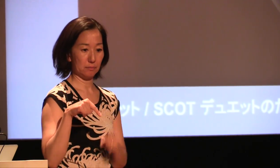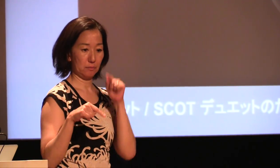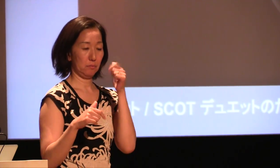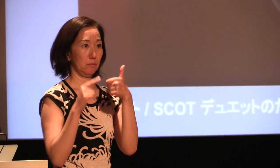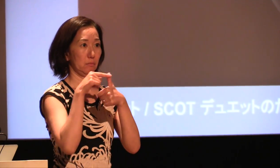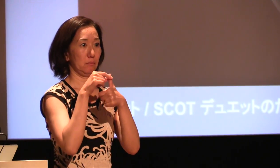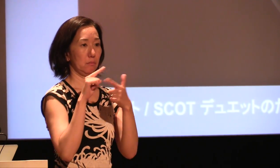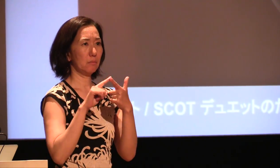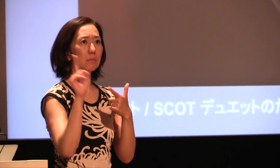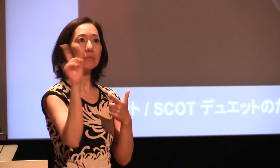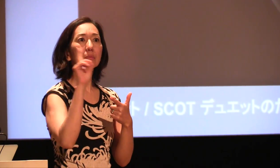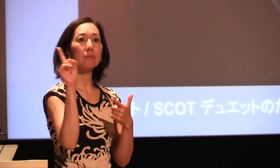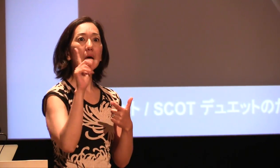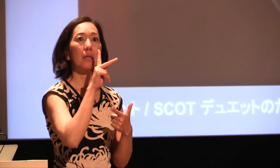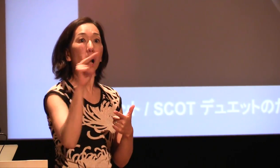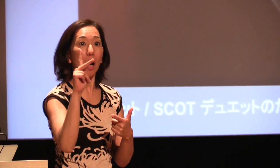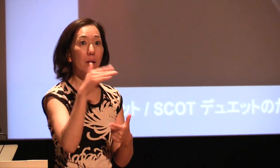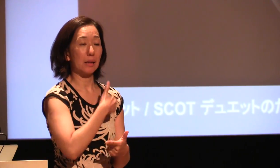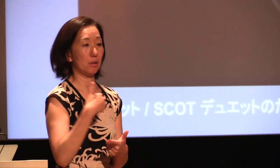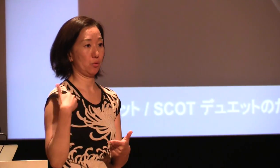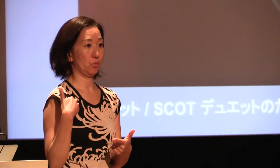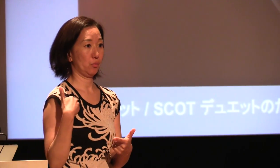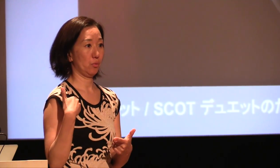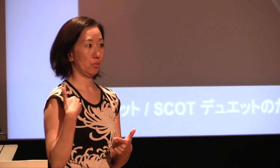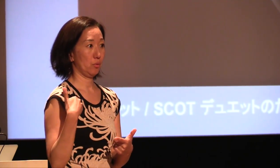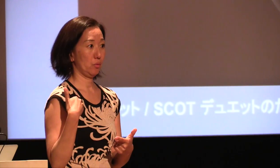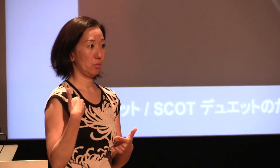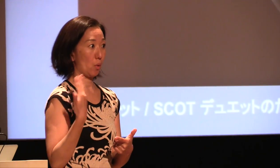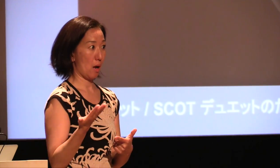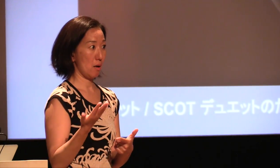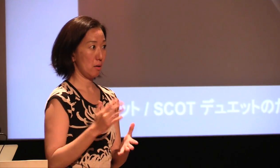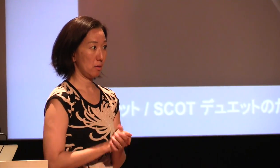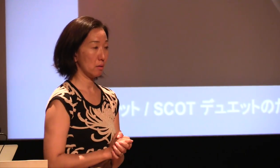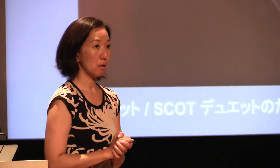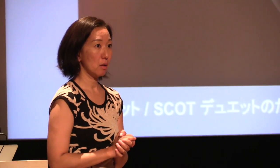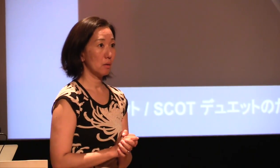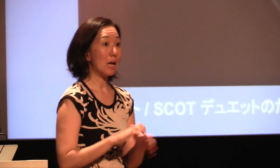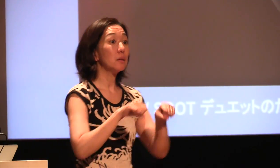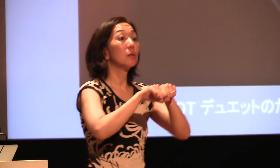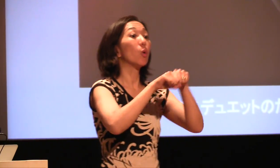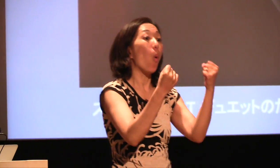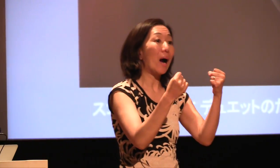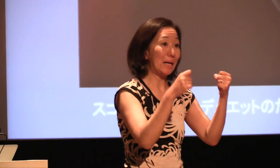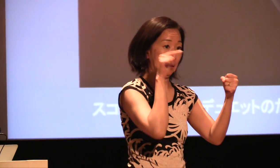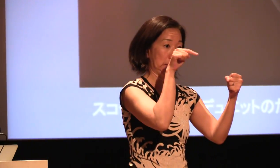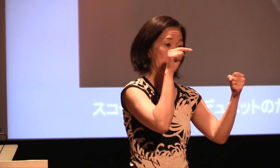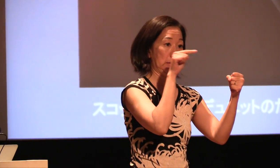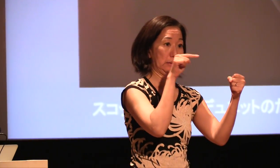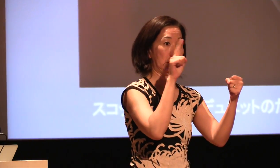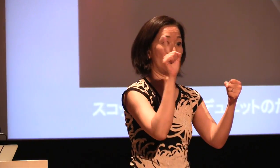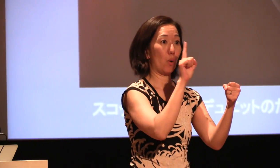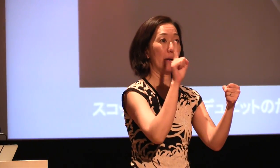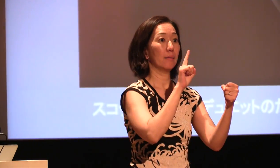こえないということを言いますと、何ができるのかというふうに質問されるんです。障害が